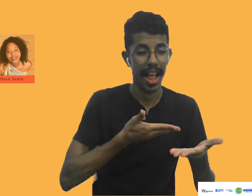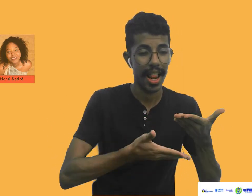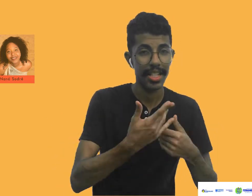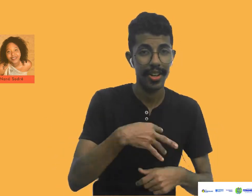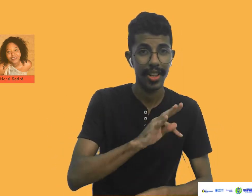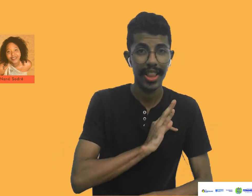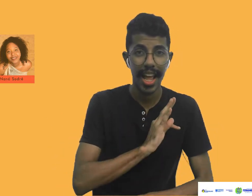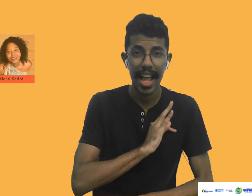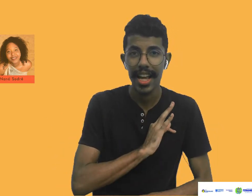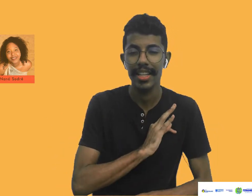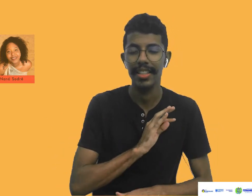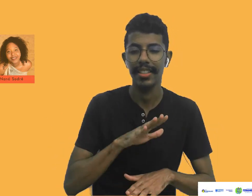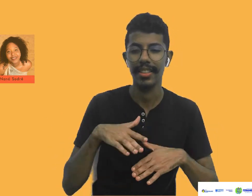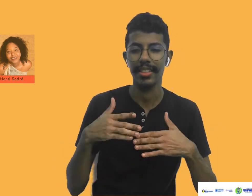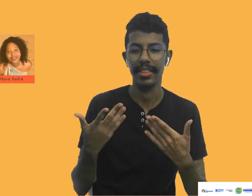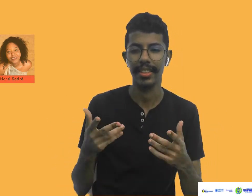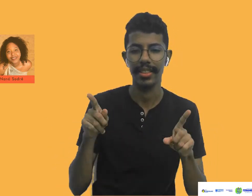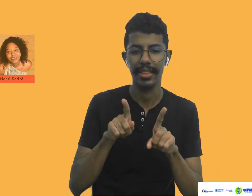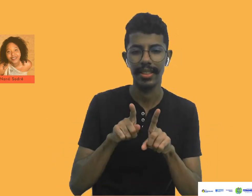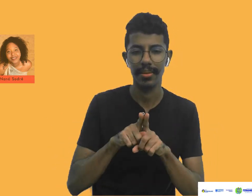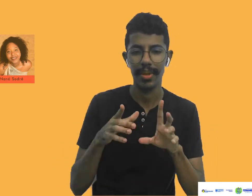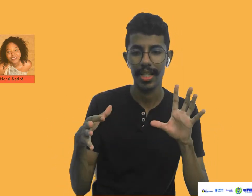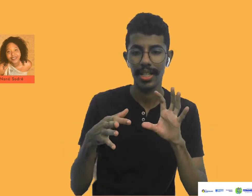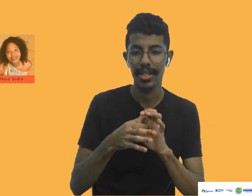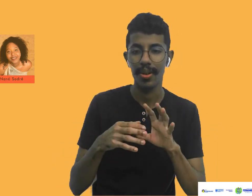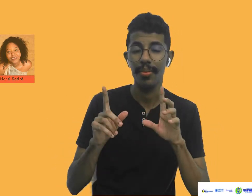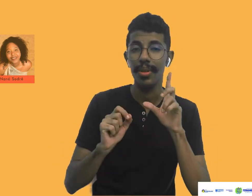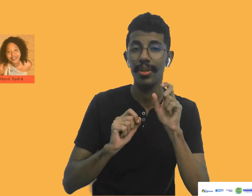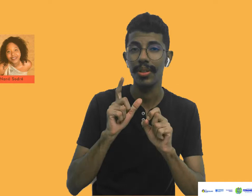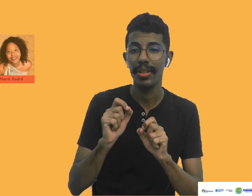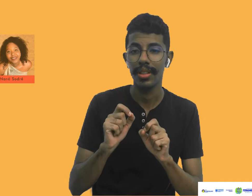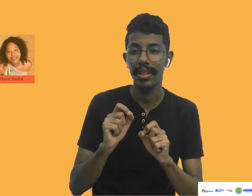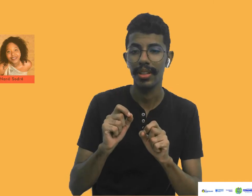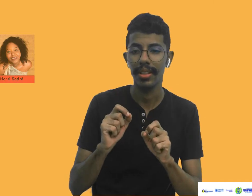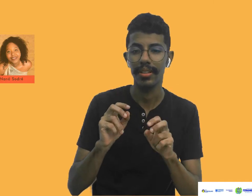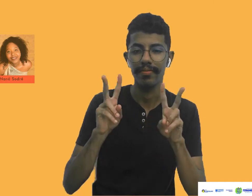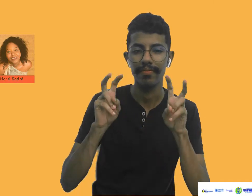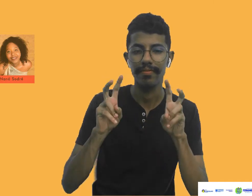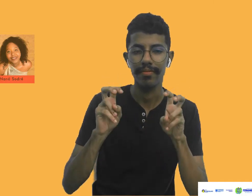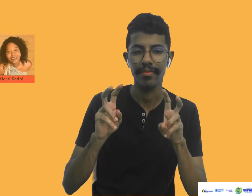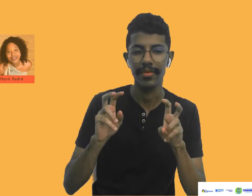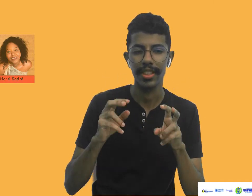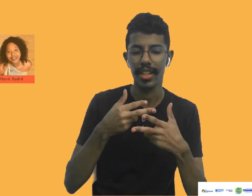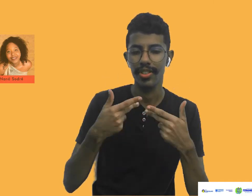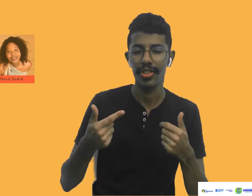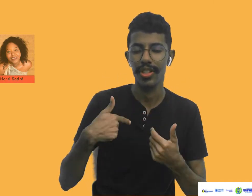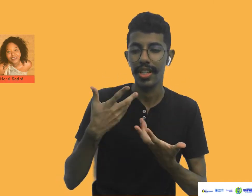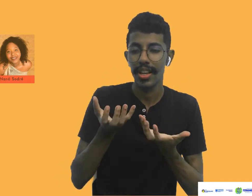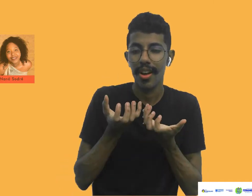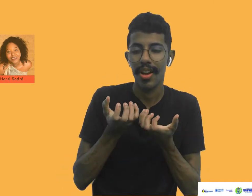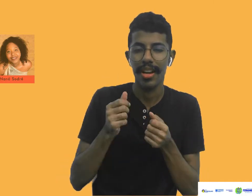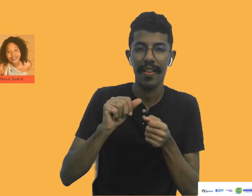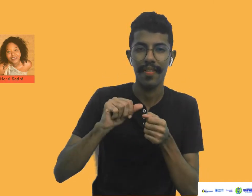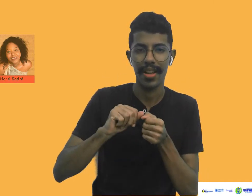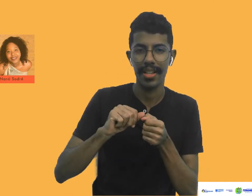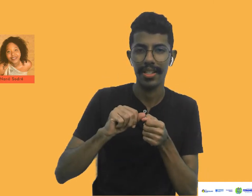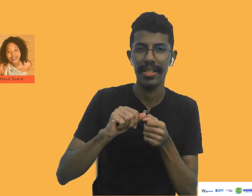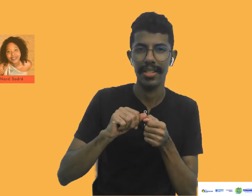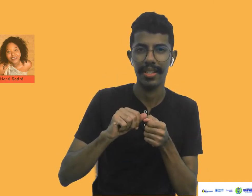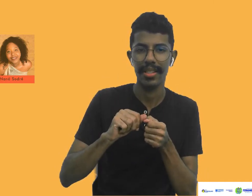às técnicas e em relação ao que eu queria fazer dentro de uma linha